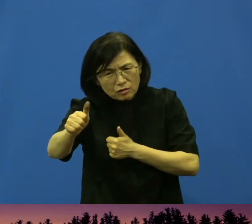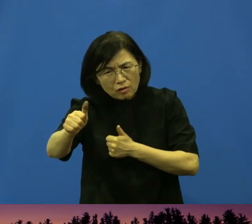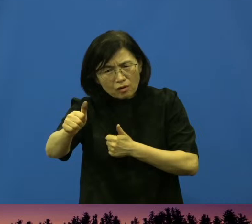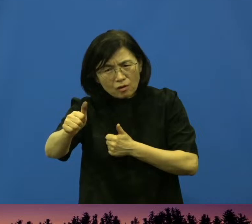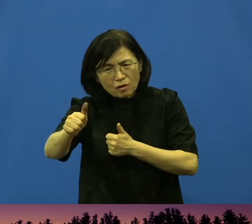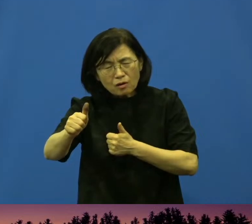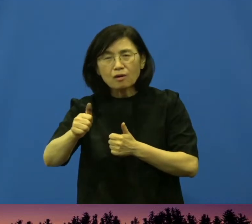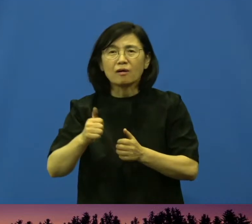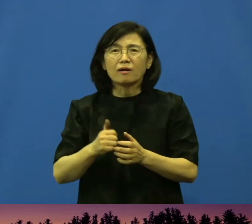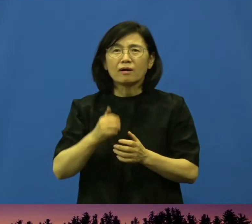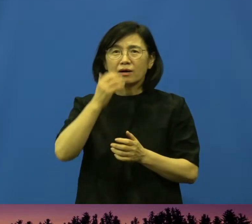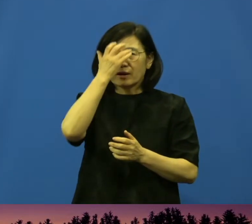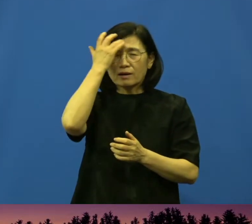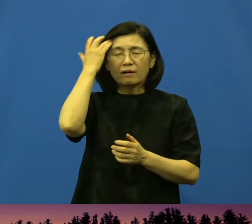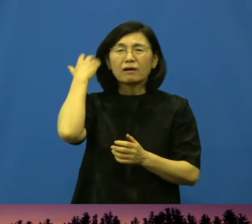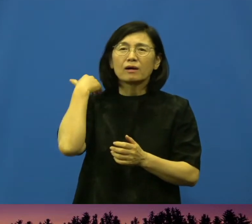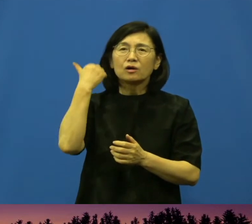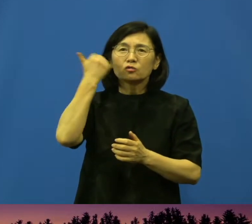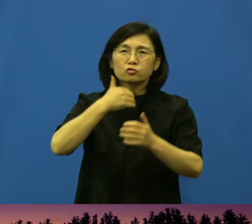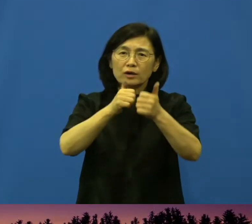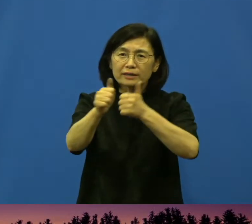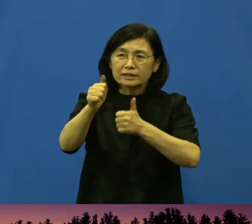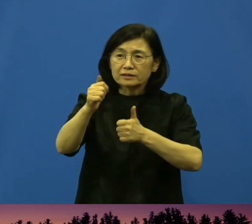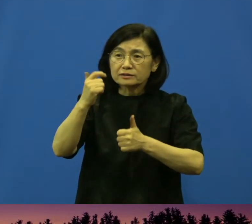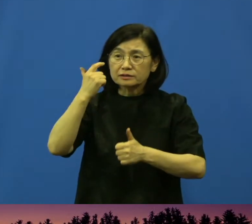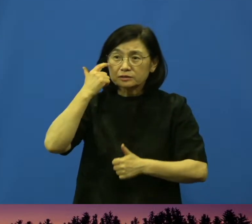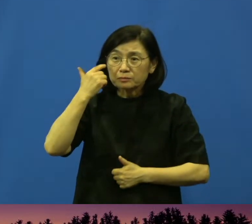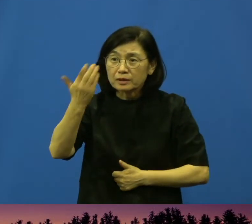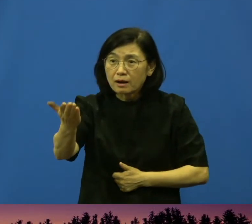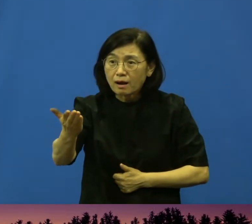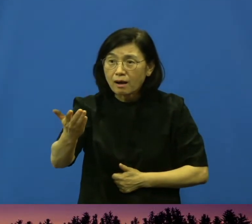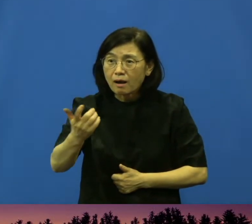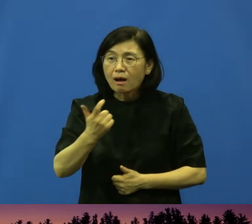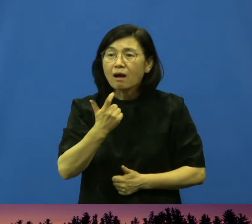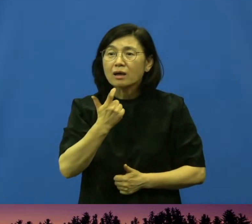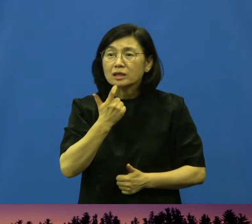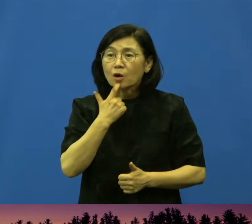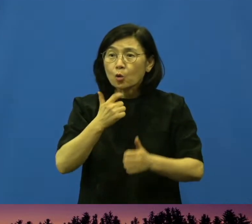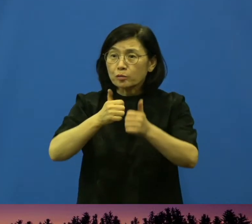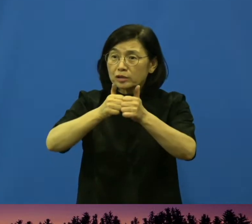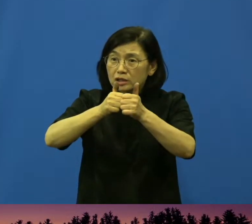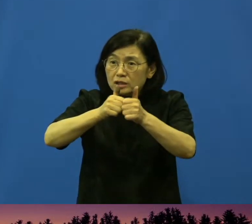28절을 보면 누가 이겼다고 선을 한 것입니까? 야곱이 이겼다는 거예요, 하나님이.